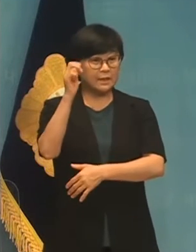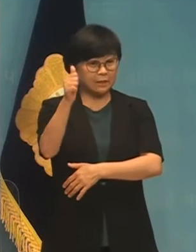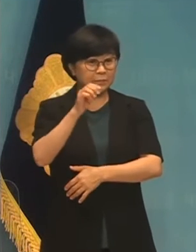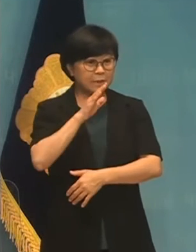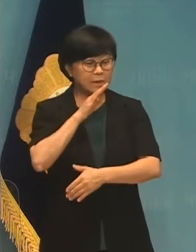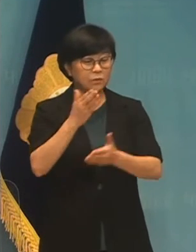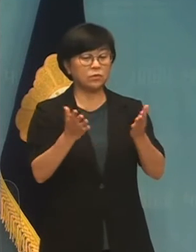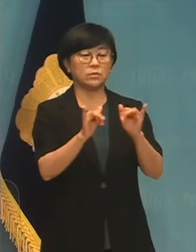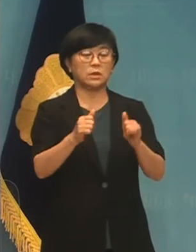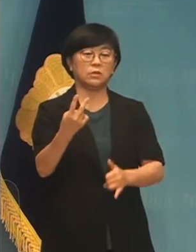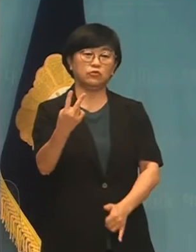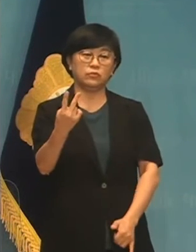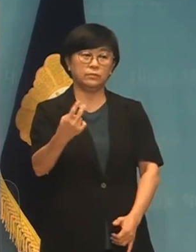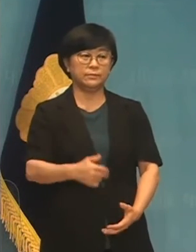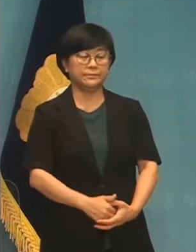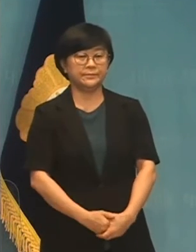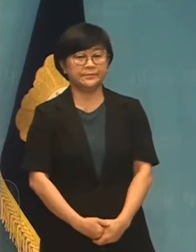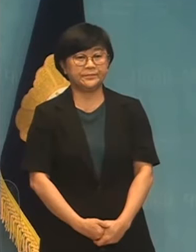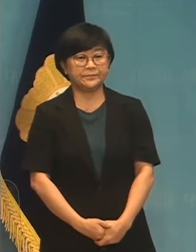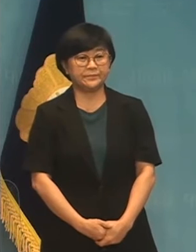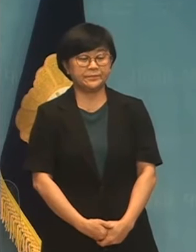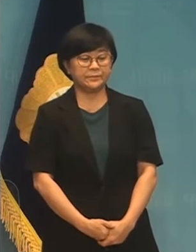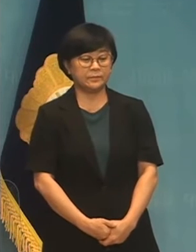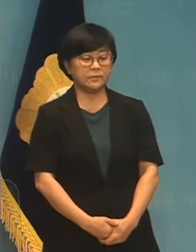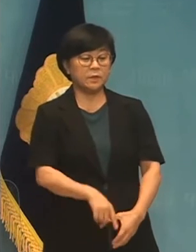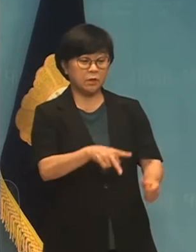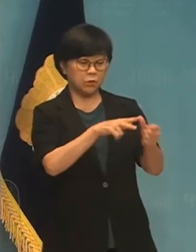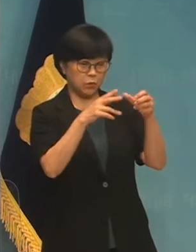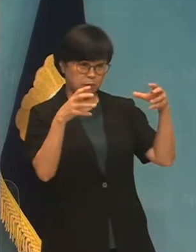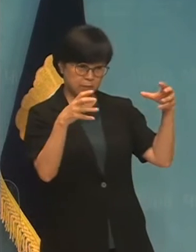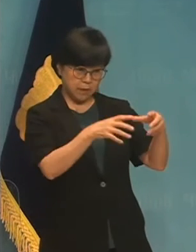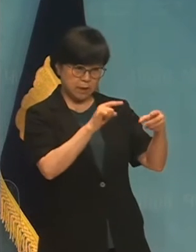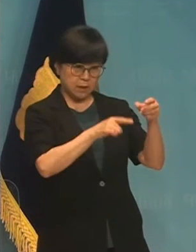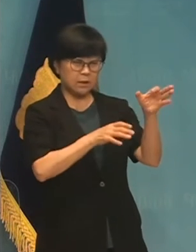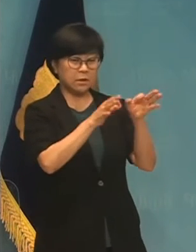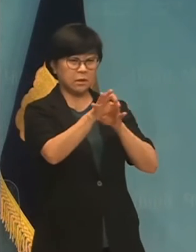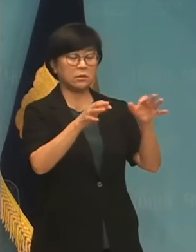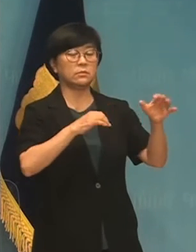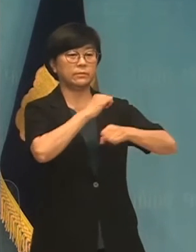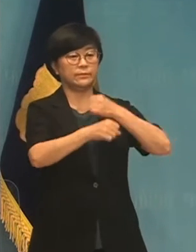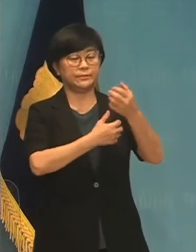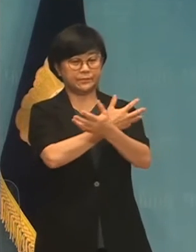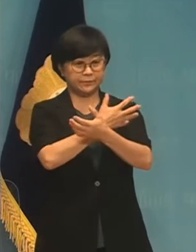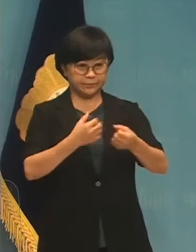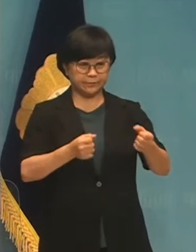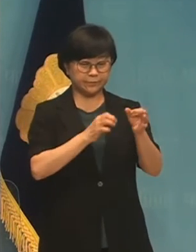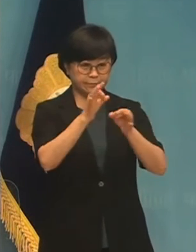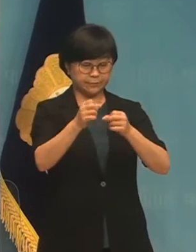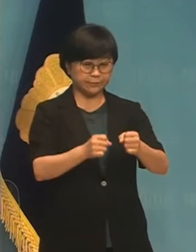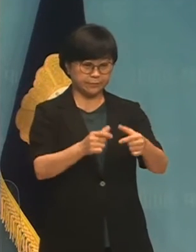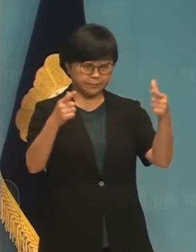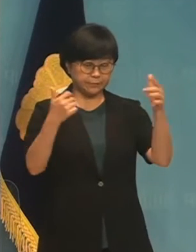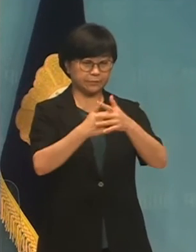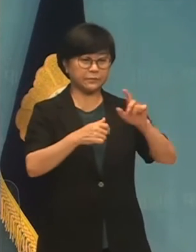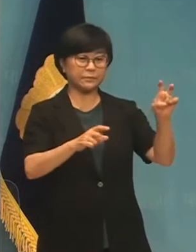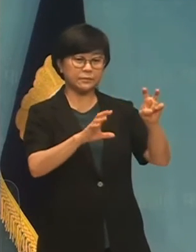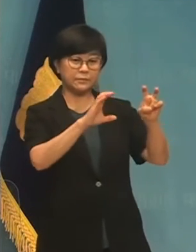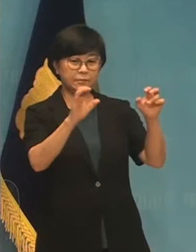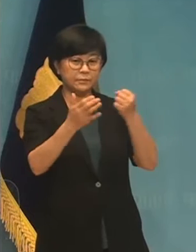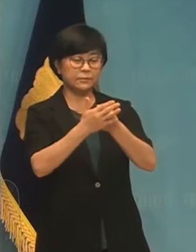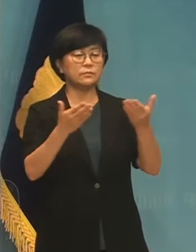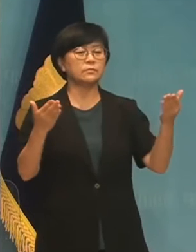사장입니까? 노동자입니까? 플랫폼 시장의 확산을 비롯한 자유계약 시장의 확대는 20세기 노동의